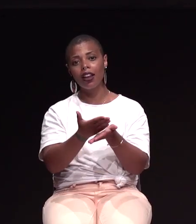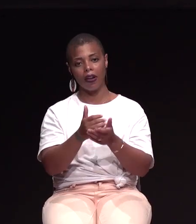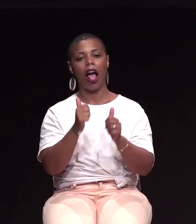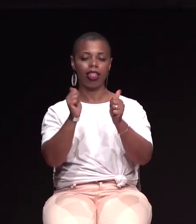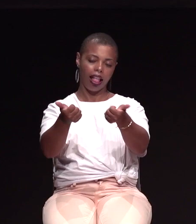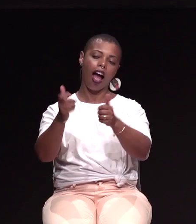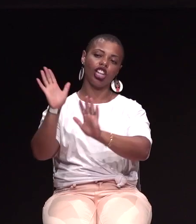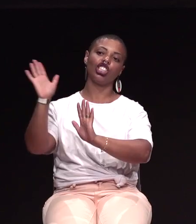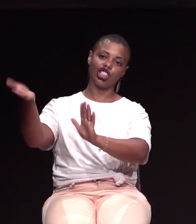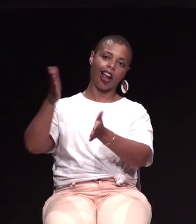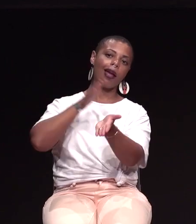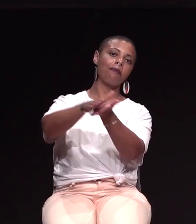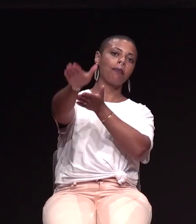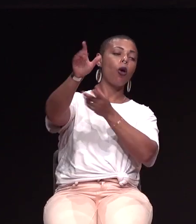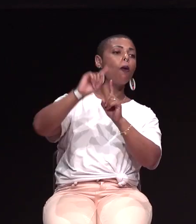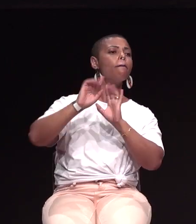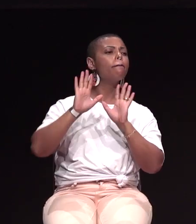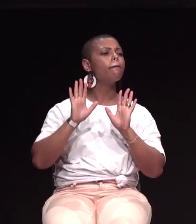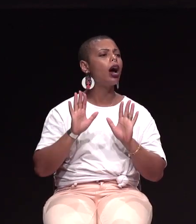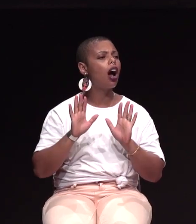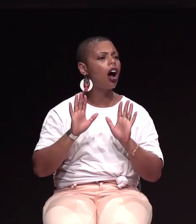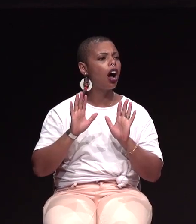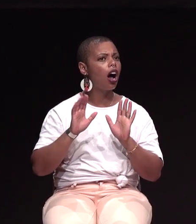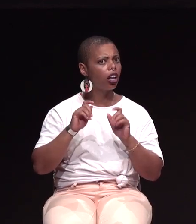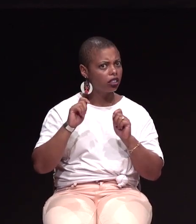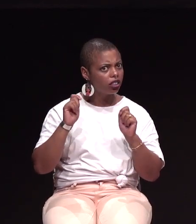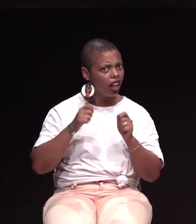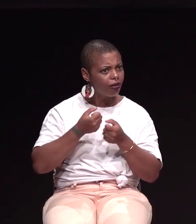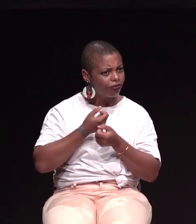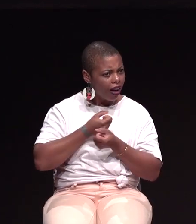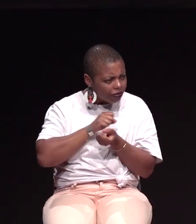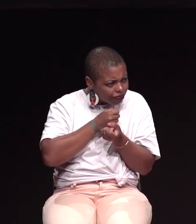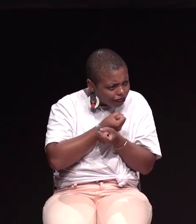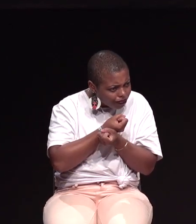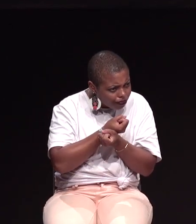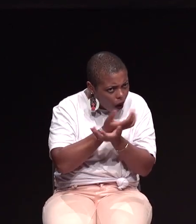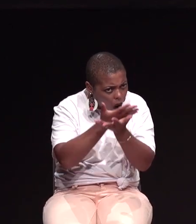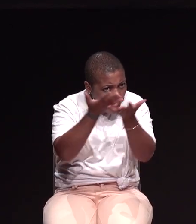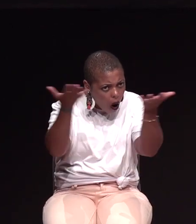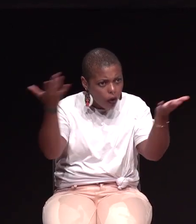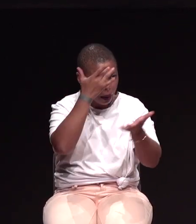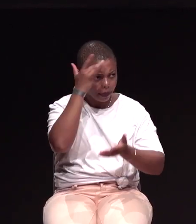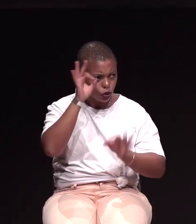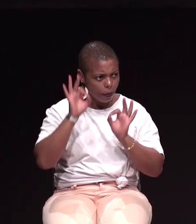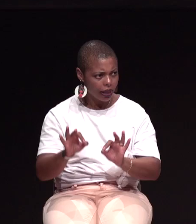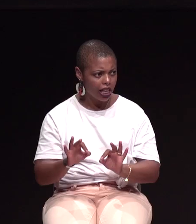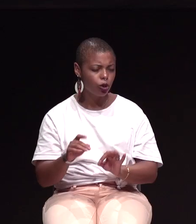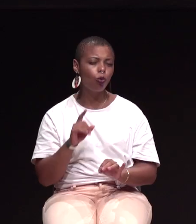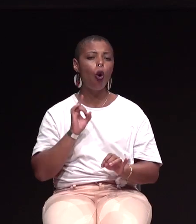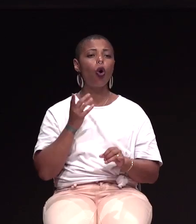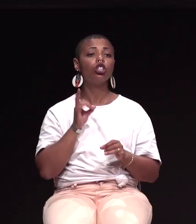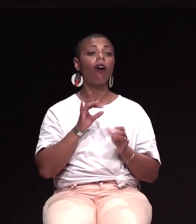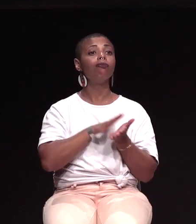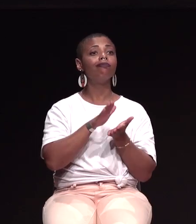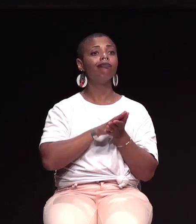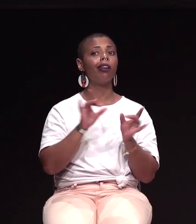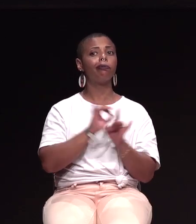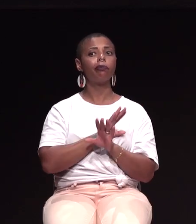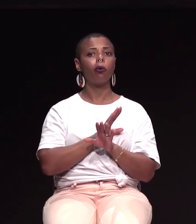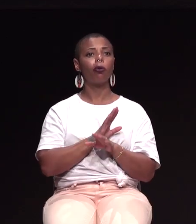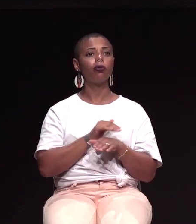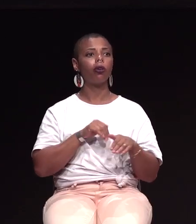lançado, mas está chegando a quem tem que chegar? Está chegando ao leitor? Enfim, essas são algumas questões.